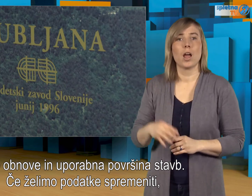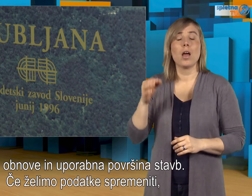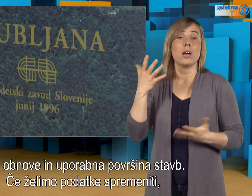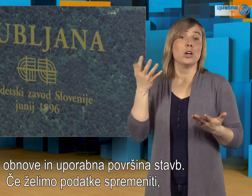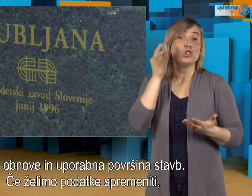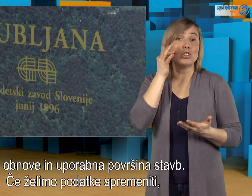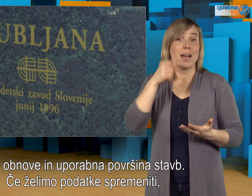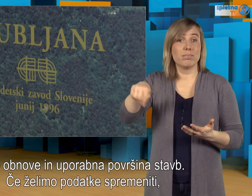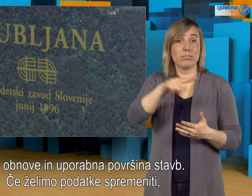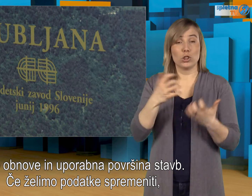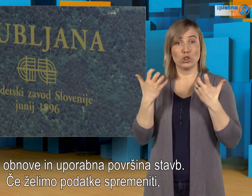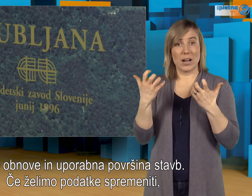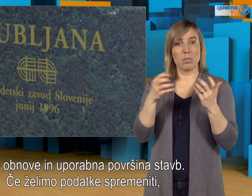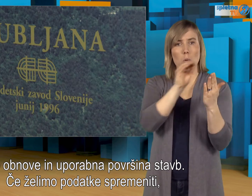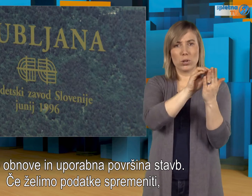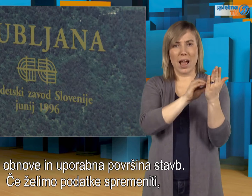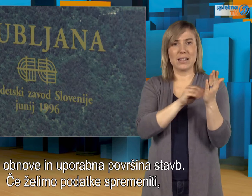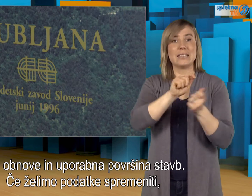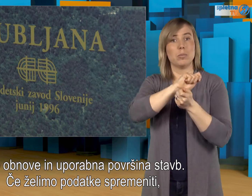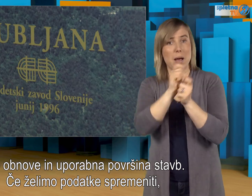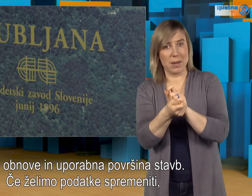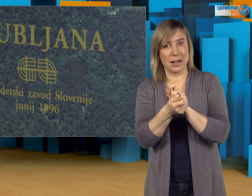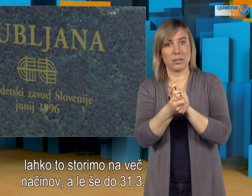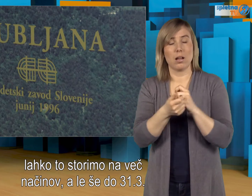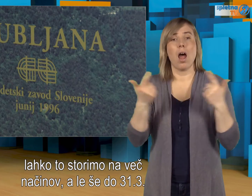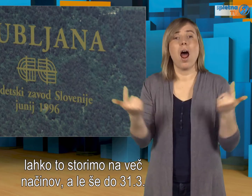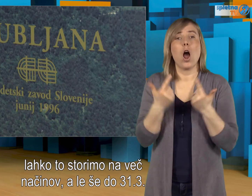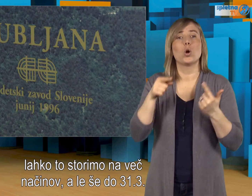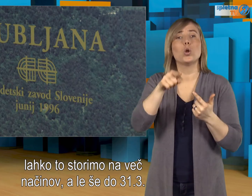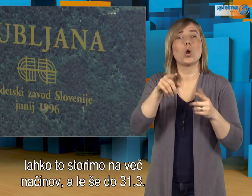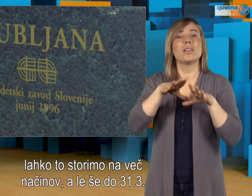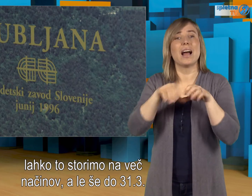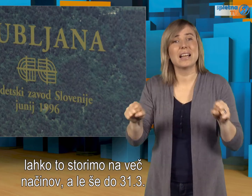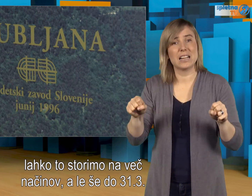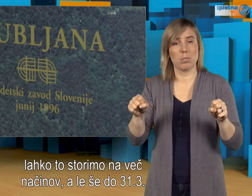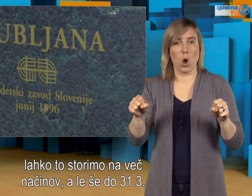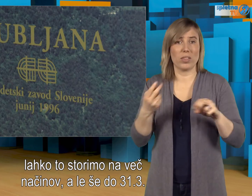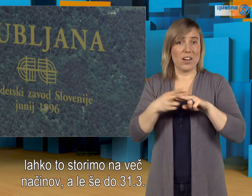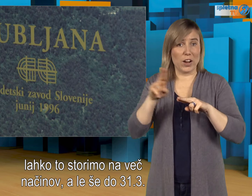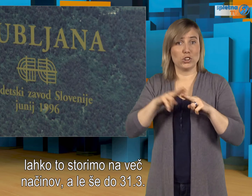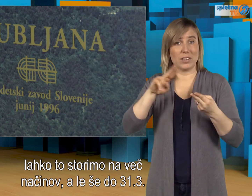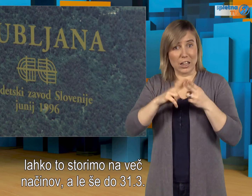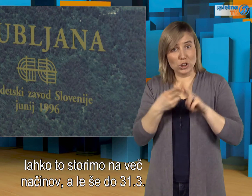Če želimo podatke spremeniti, lahko to storimo na več načinov, a le še do 31.